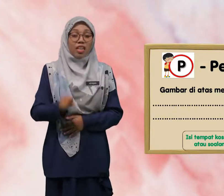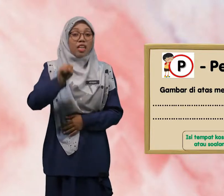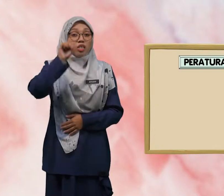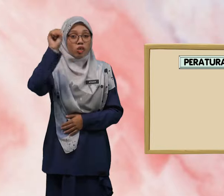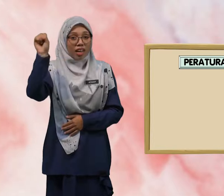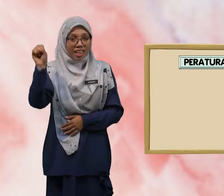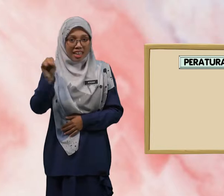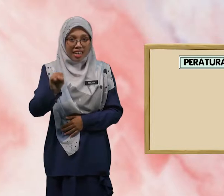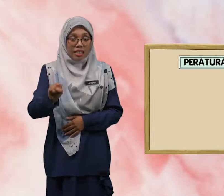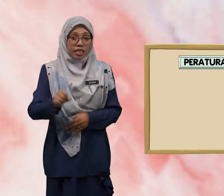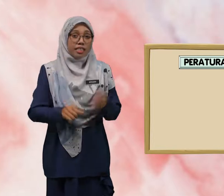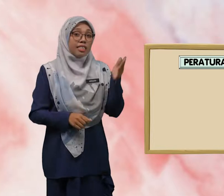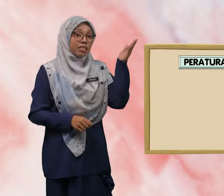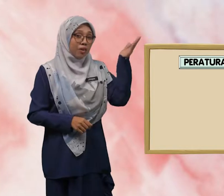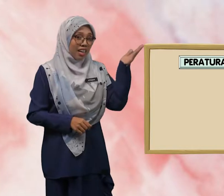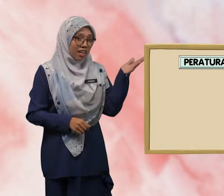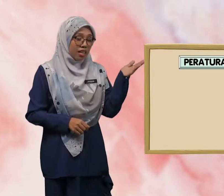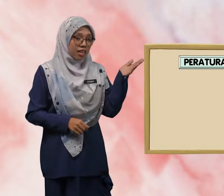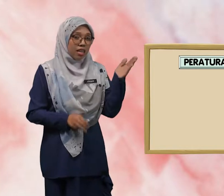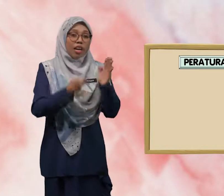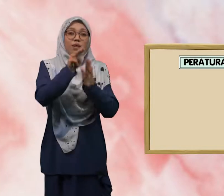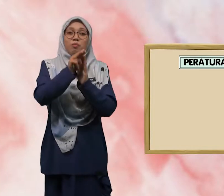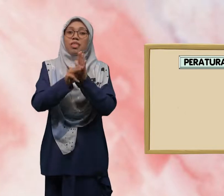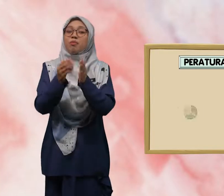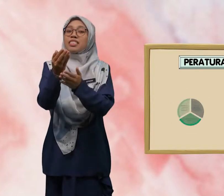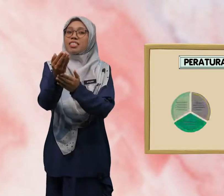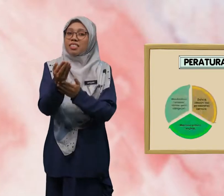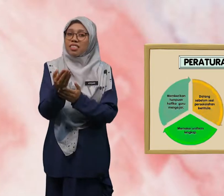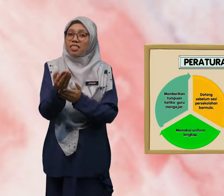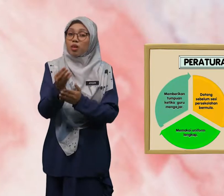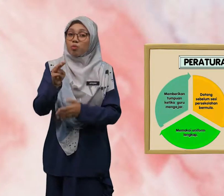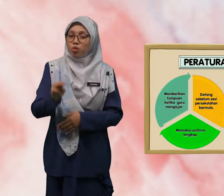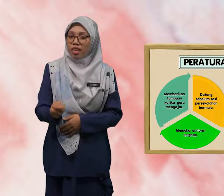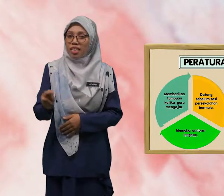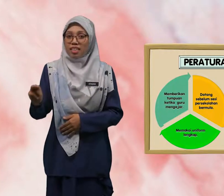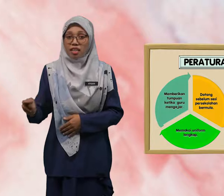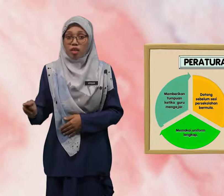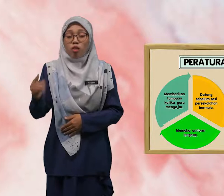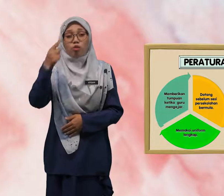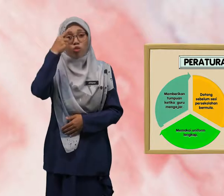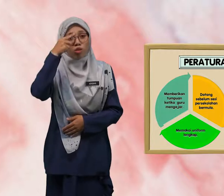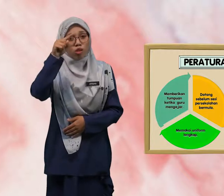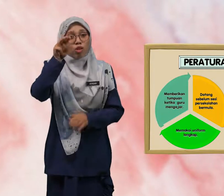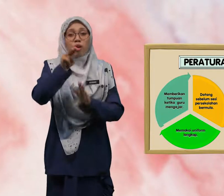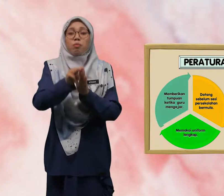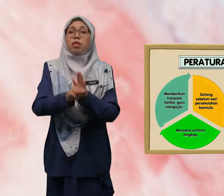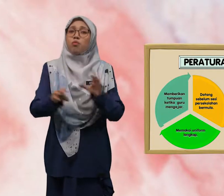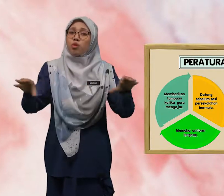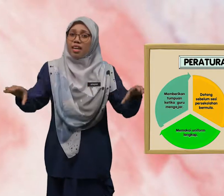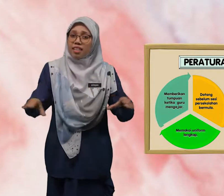soal lain di sebelah meminta muridnya untuk membuat